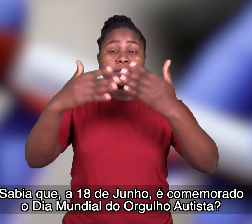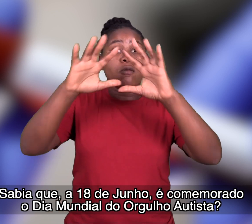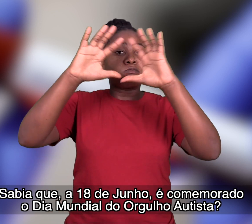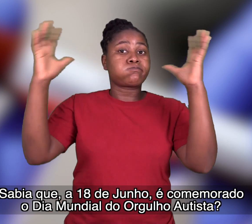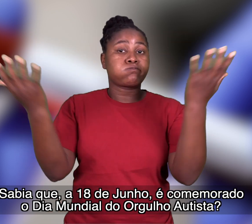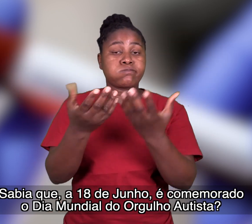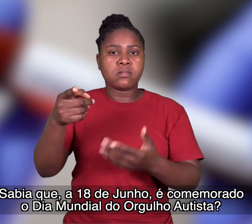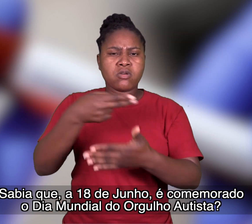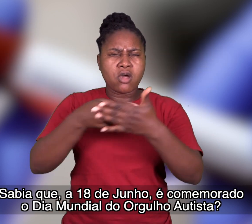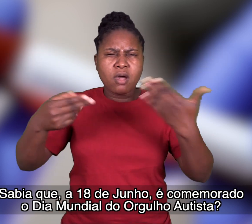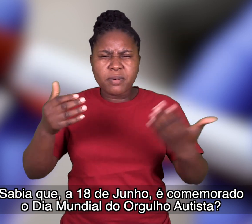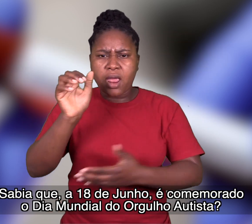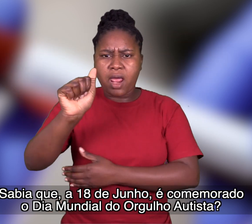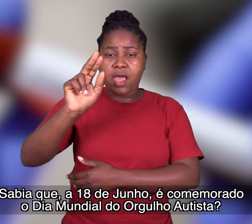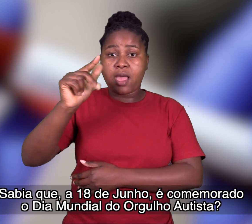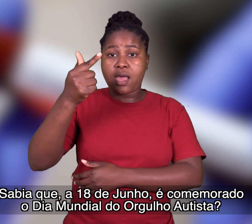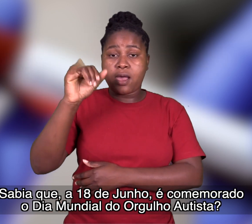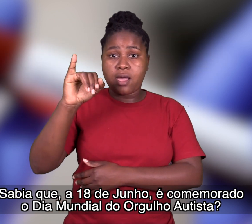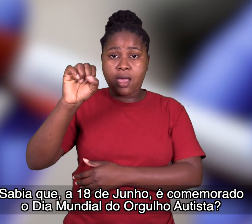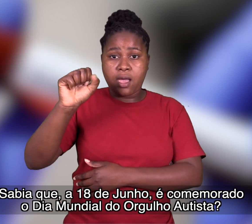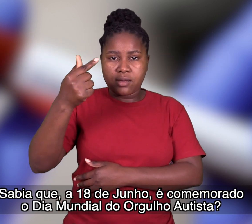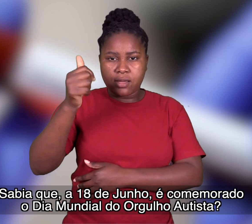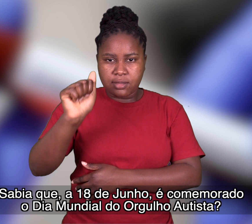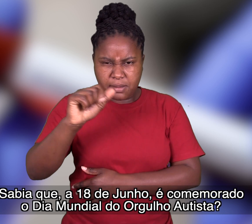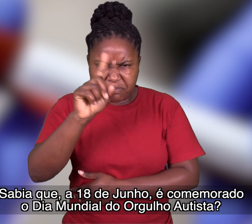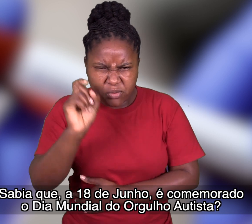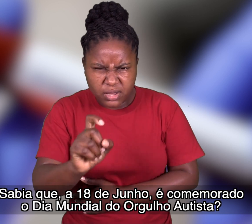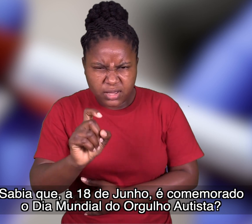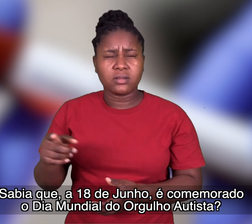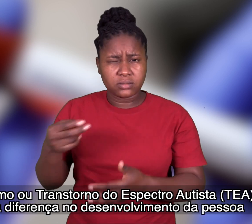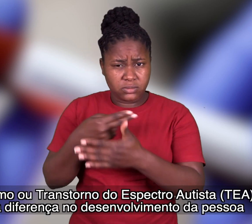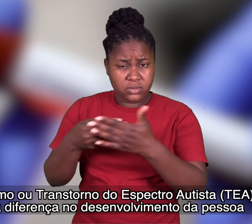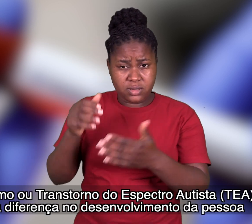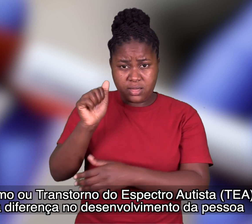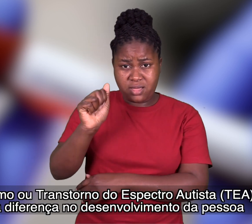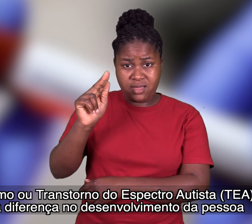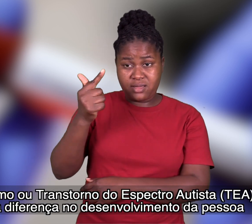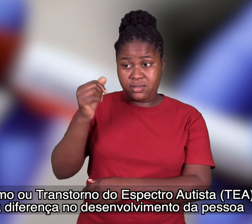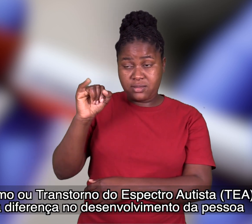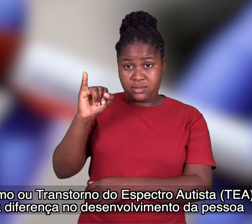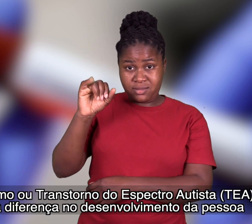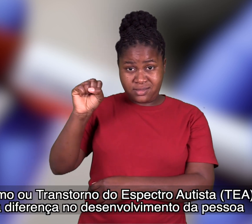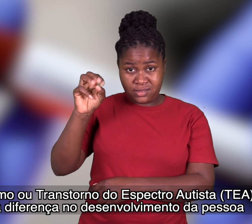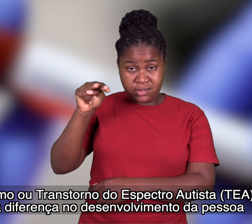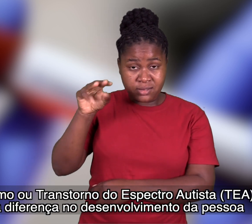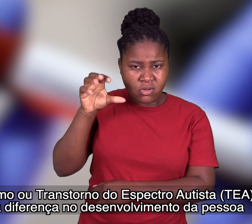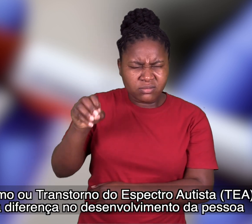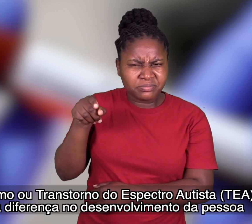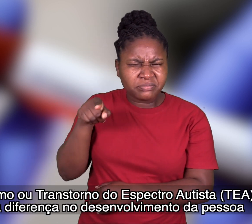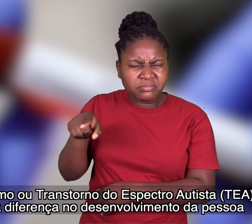Sabia que a 18 de junho é comemorado o Dia Mundial do Orgulho Autista? O autismo ou o transtorno do espectro